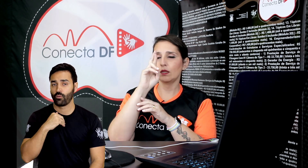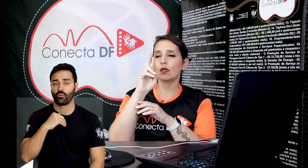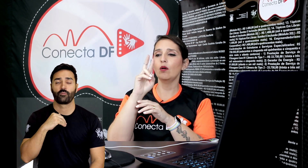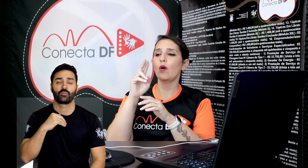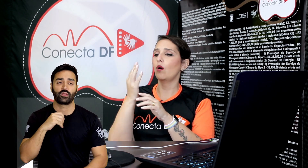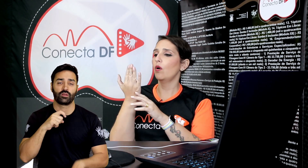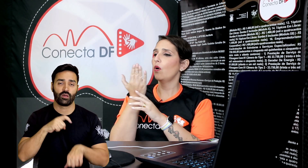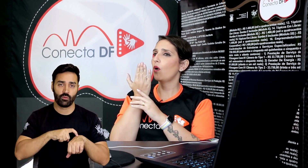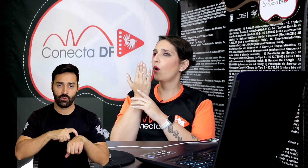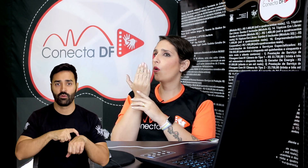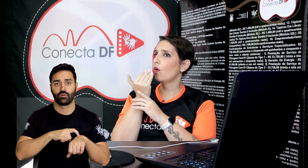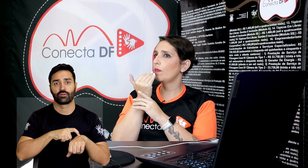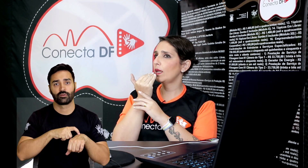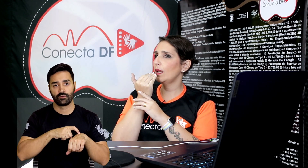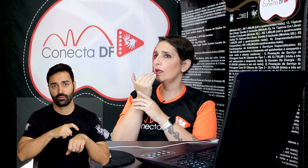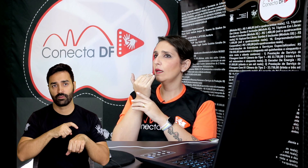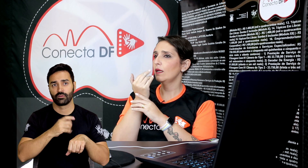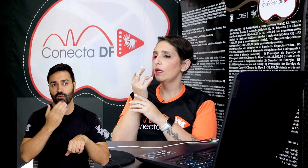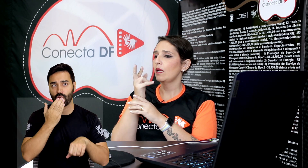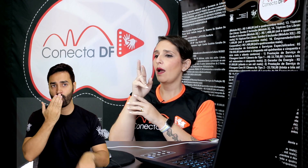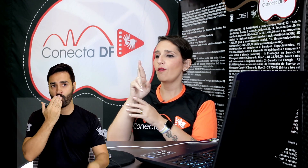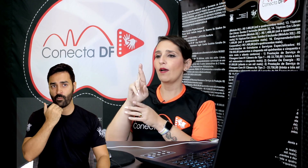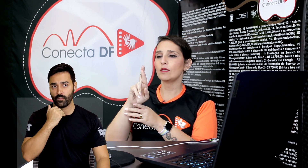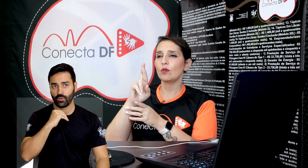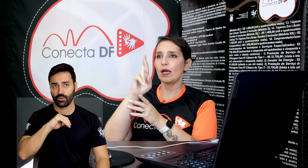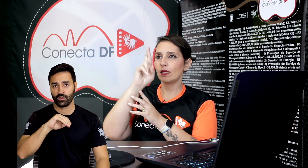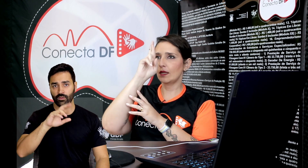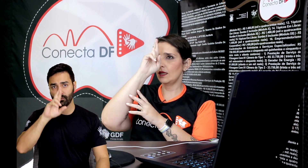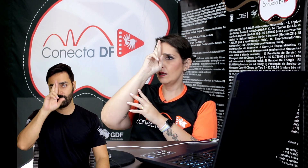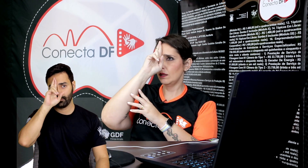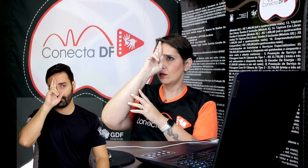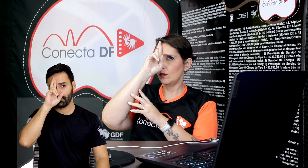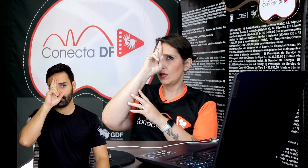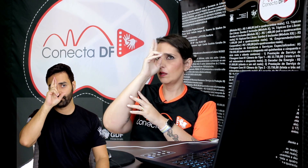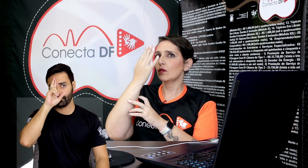meio-dia. Então, ó, comer, aí